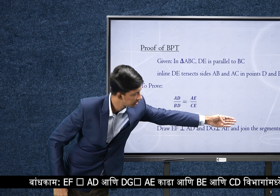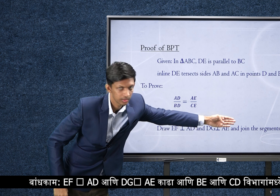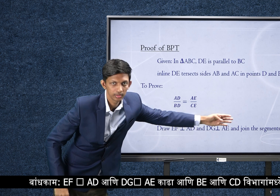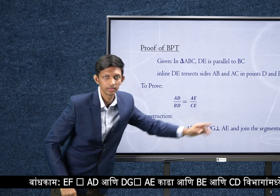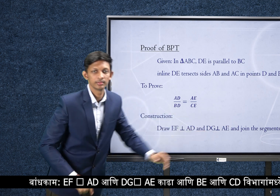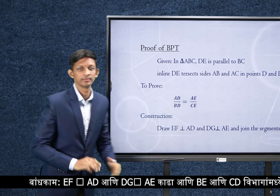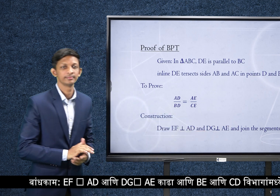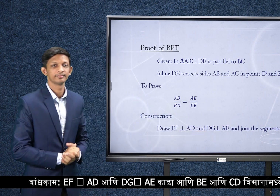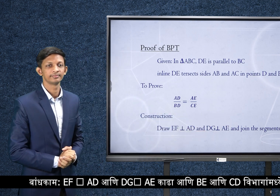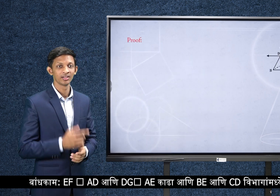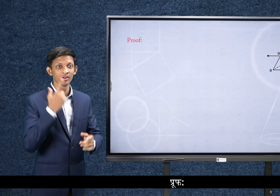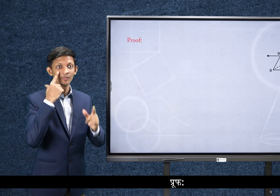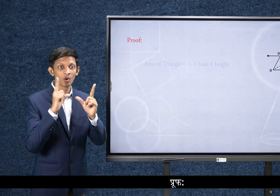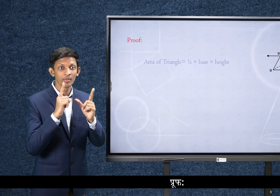विभागामध्ये सामील व्हा. प्रूफ.